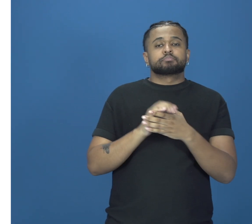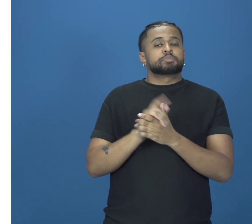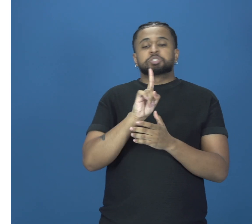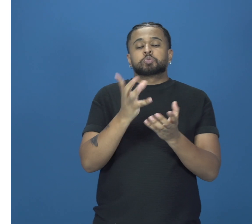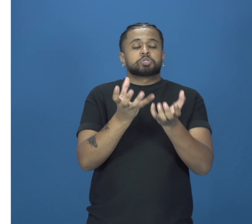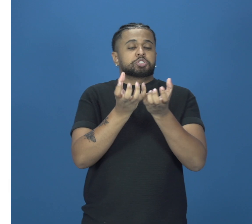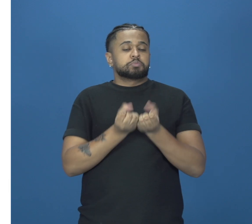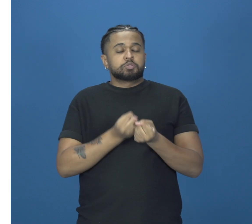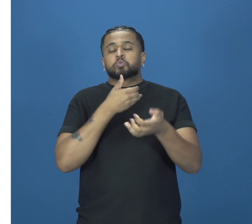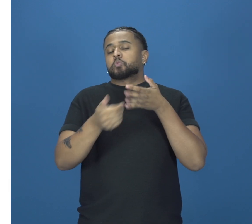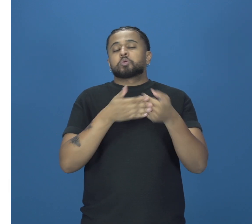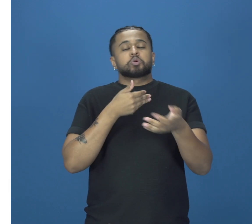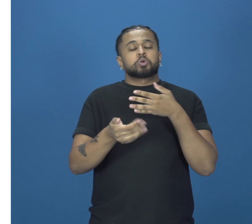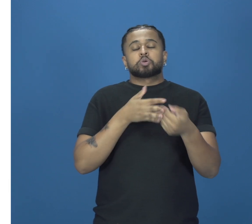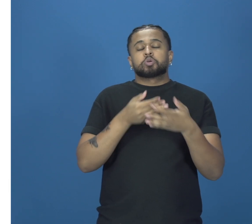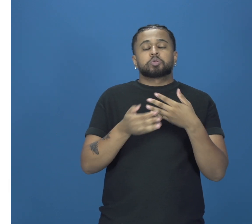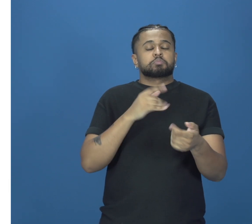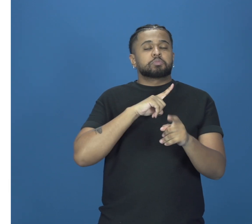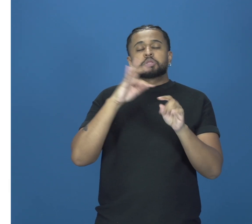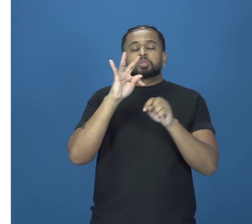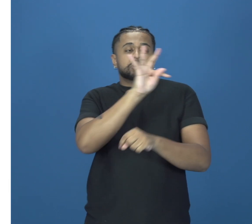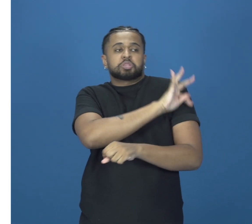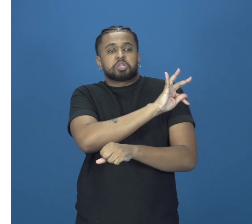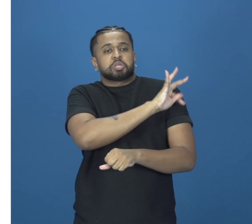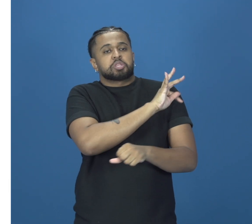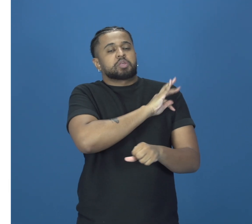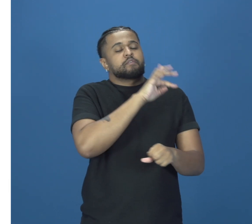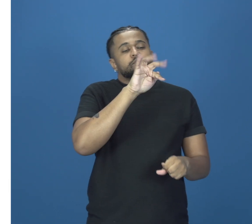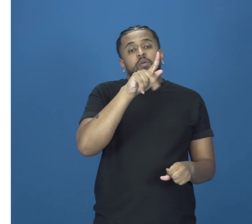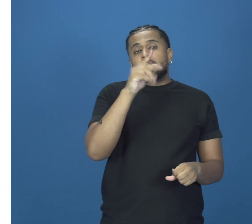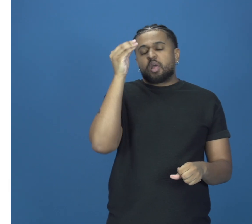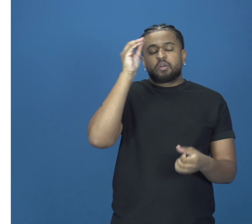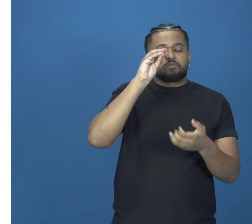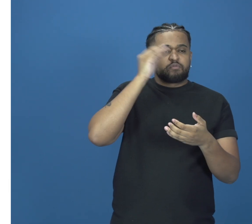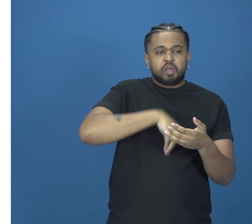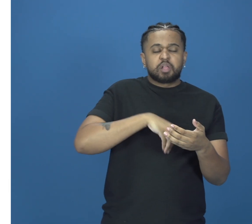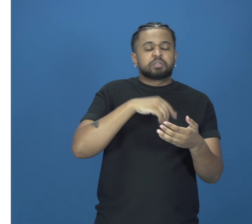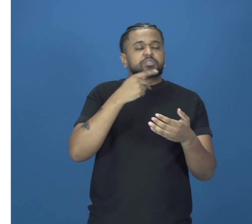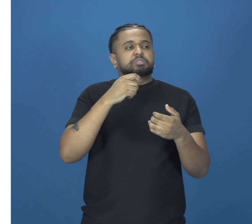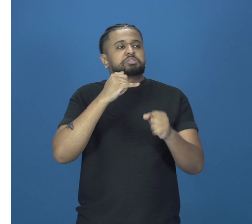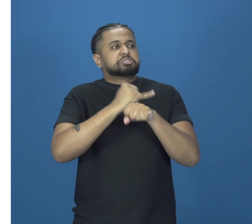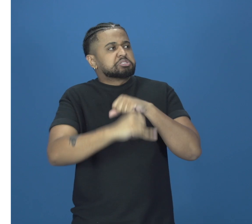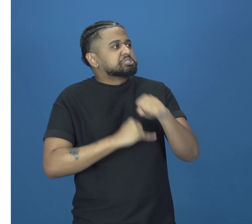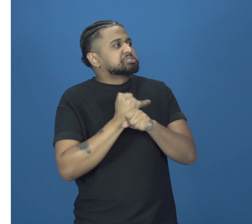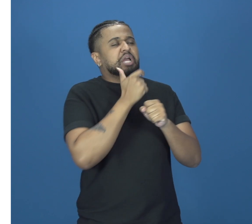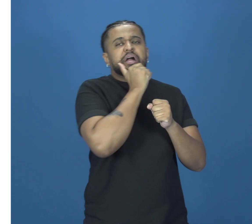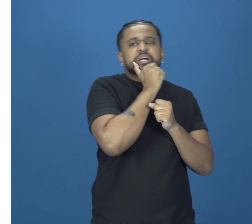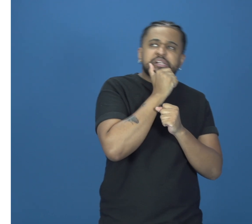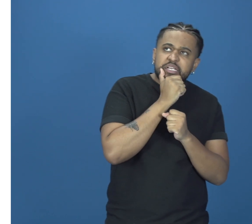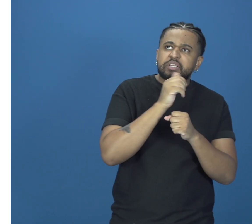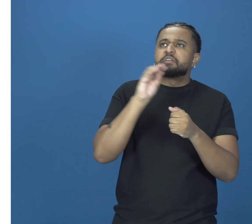não recebidos por quaisquer motivos de ordem técnica, falhas de comunicação, congestionamento de linhas de